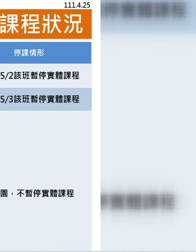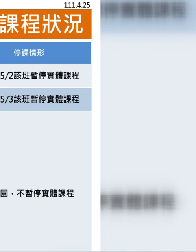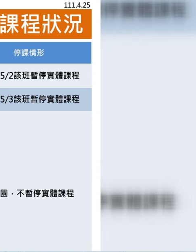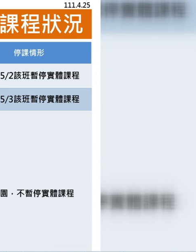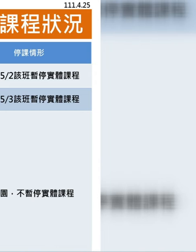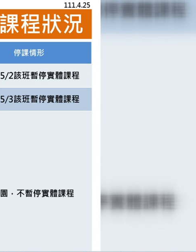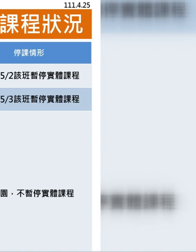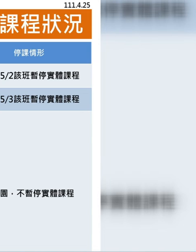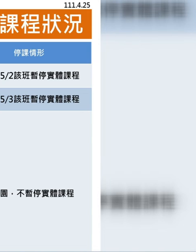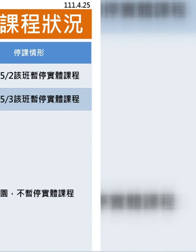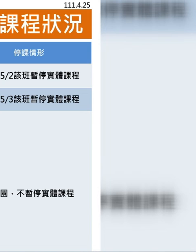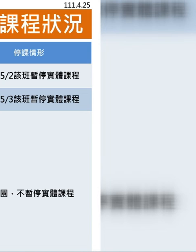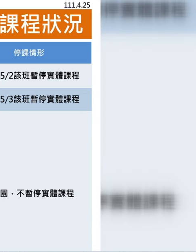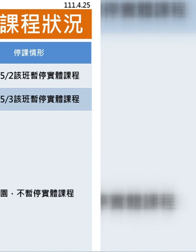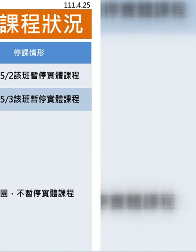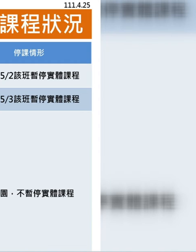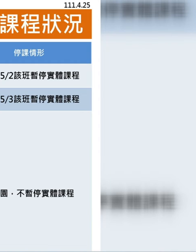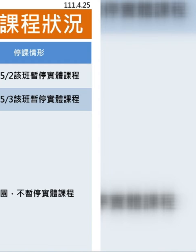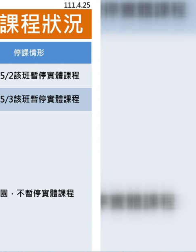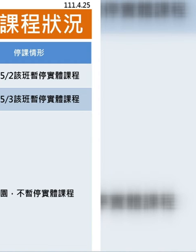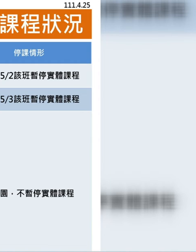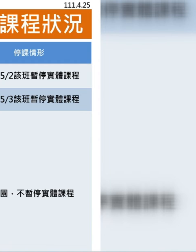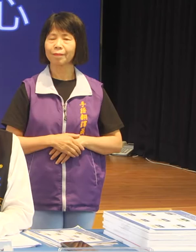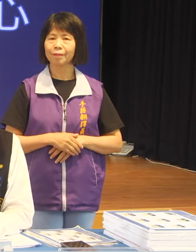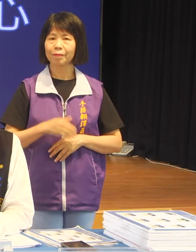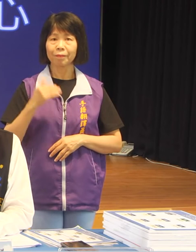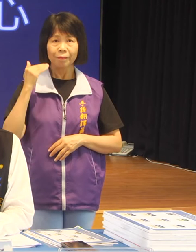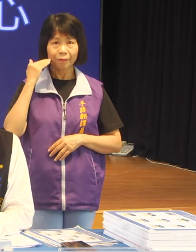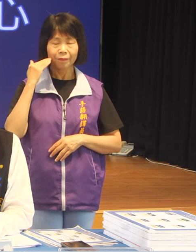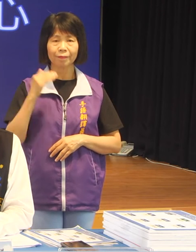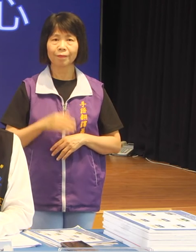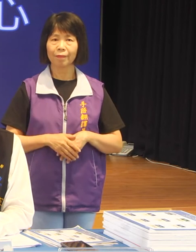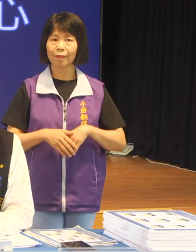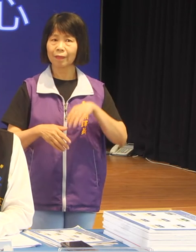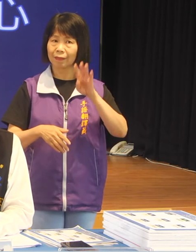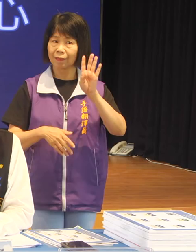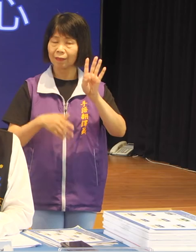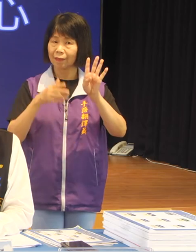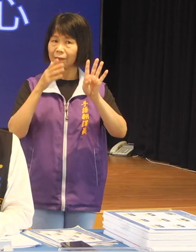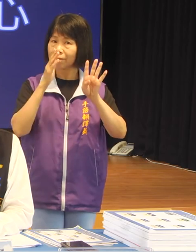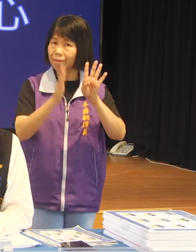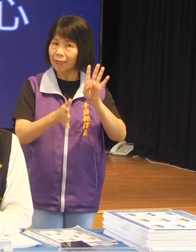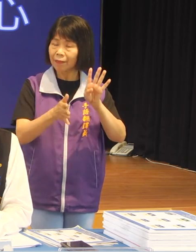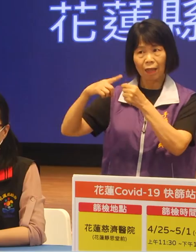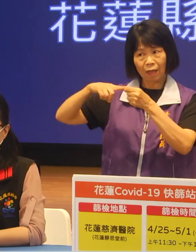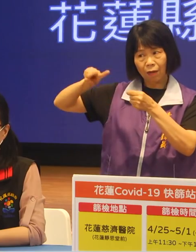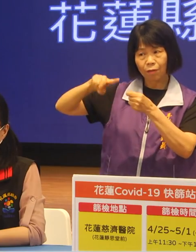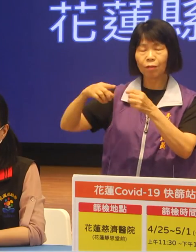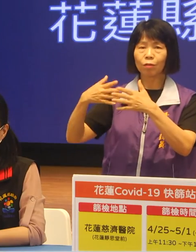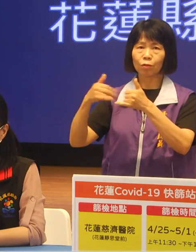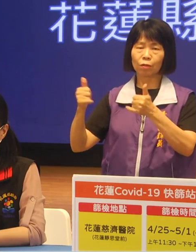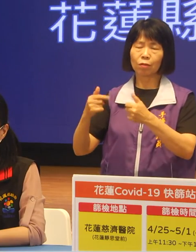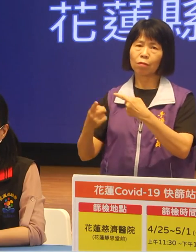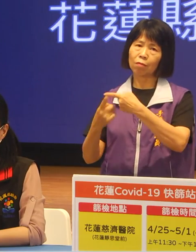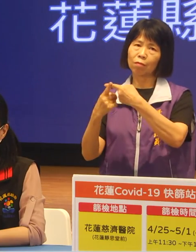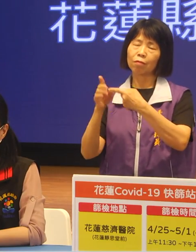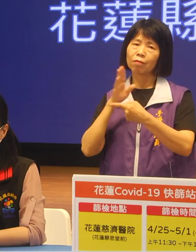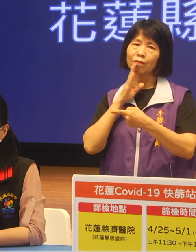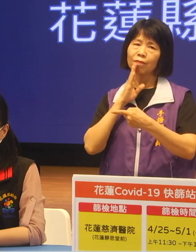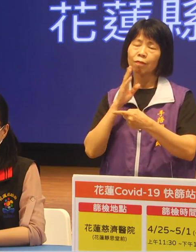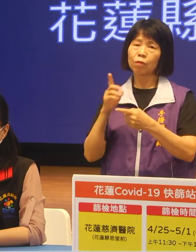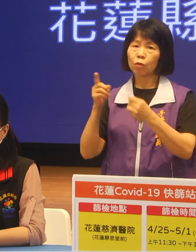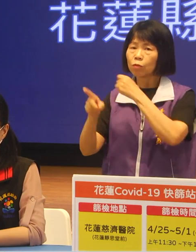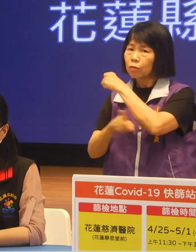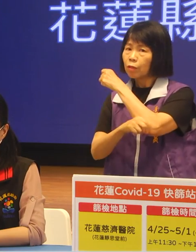了那另外还有疫调中有41位。 花莲县府表示，居家隔离天数3+4新制尚未宣布何时生